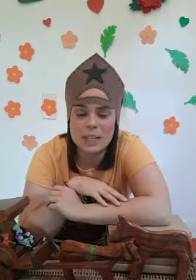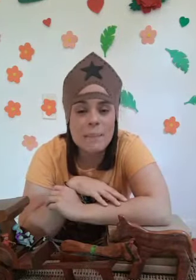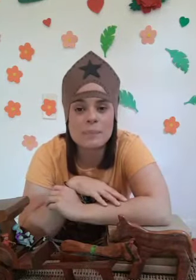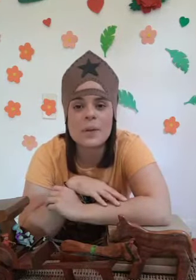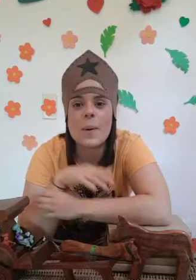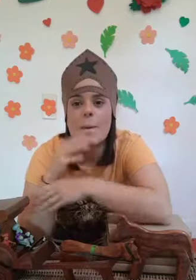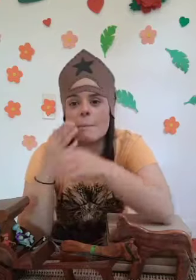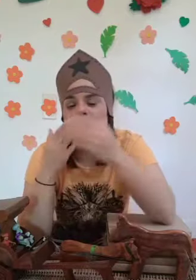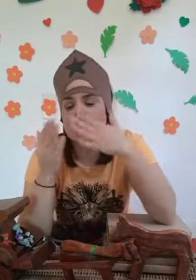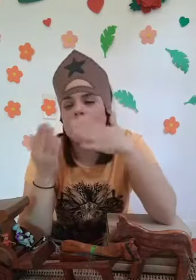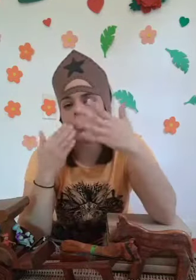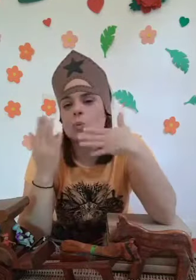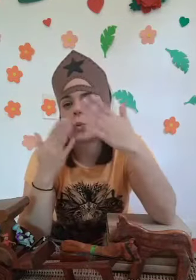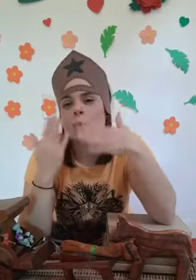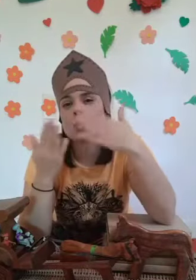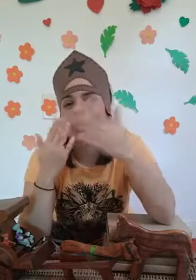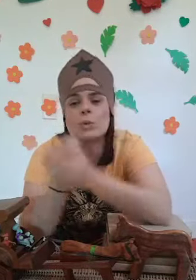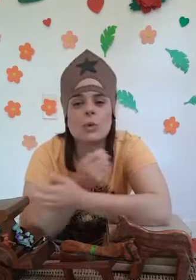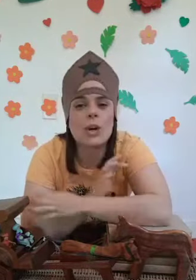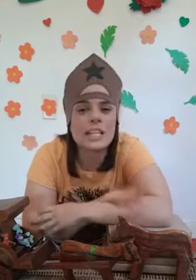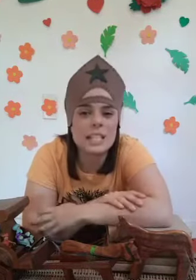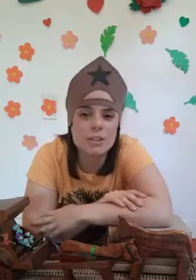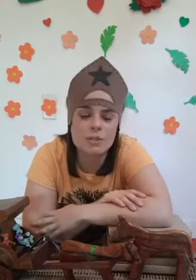tá? Um beijão no coração de